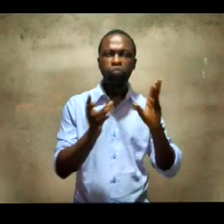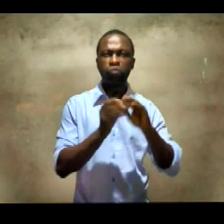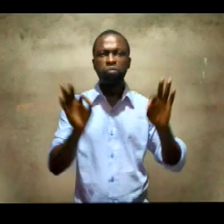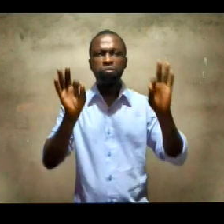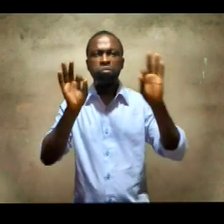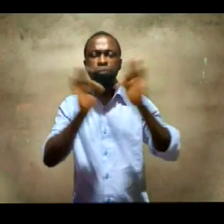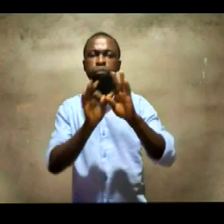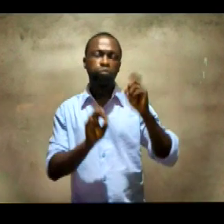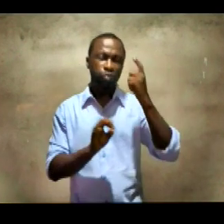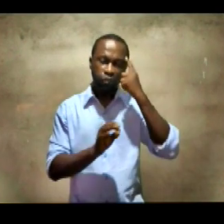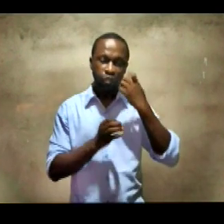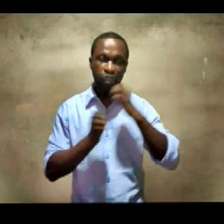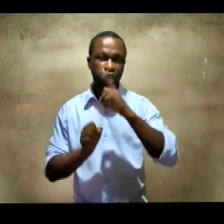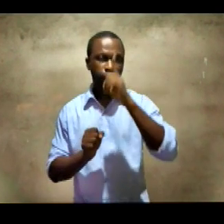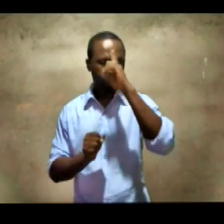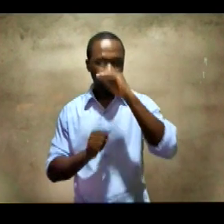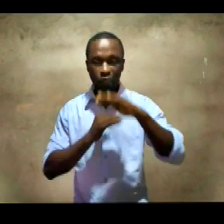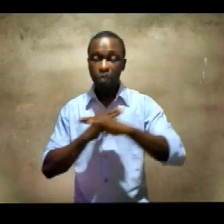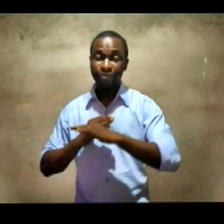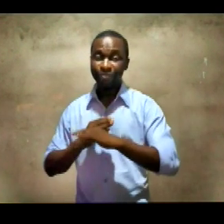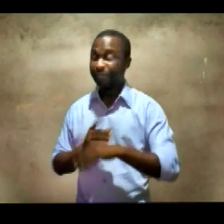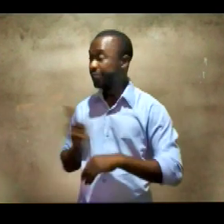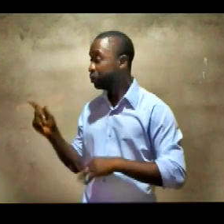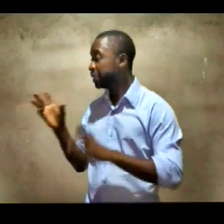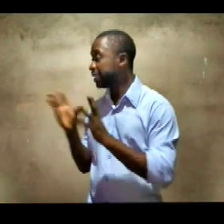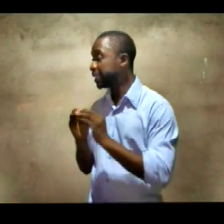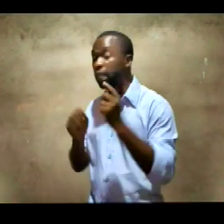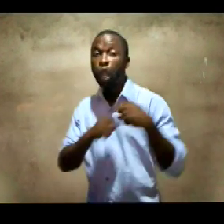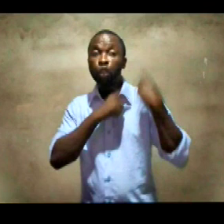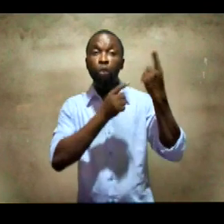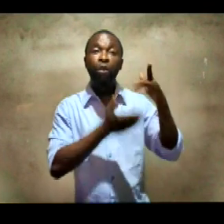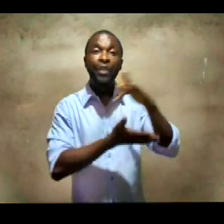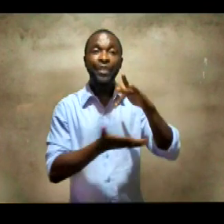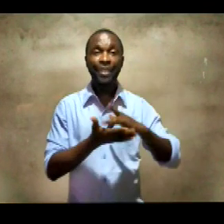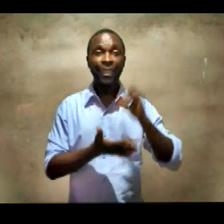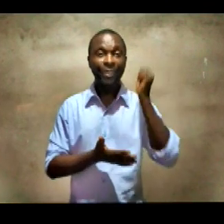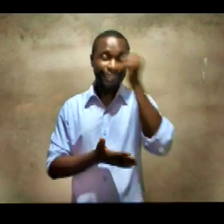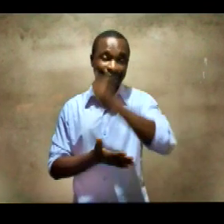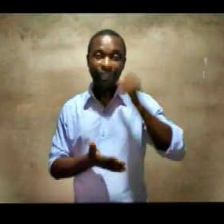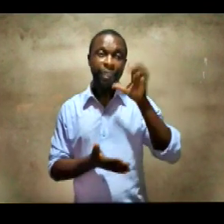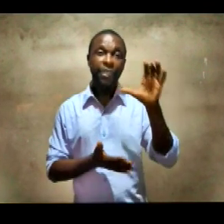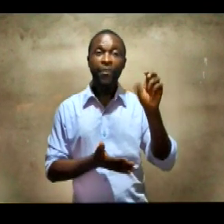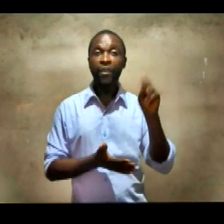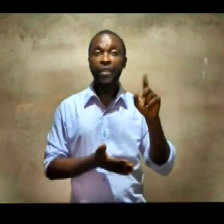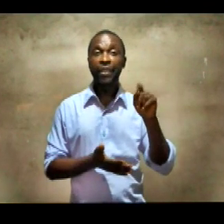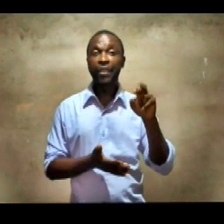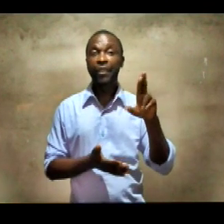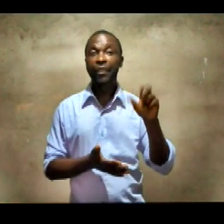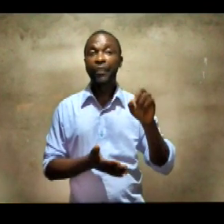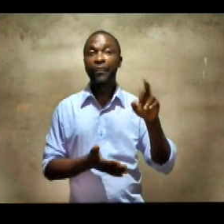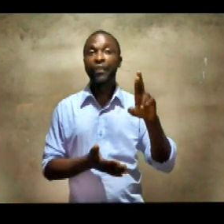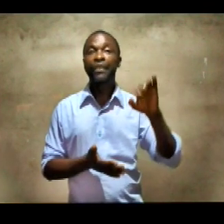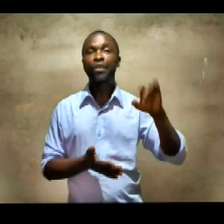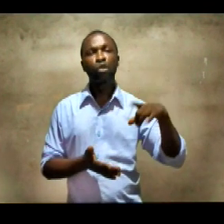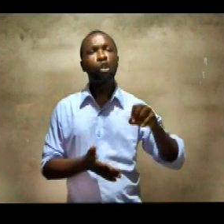Ce pays a vécu une période de crise qui a provoqué le déplacement de beaucoup de personnes, comme vous le savez très bien.